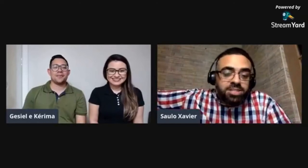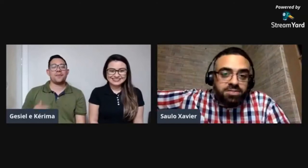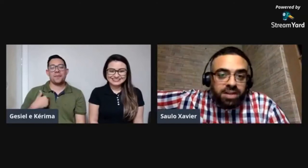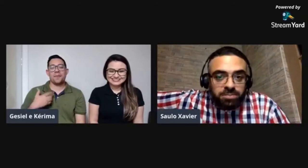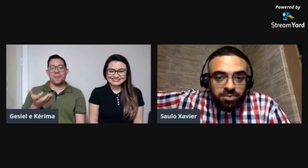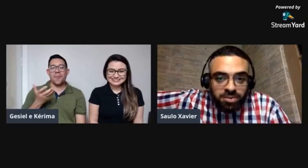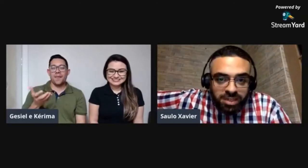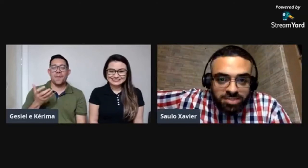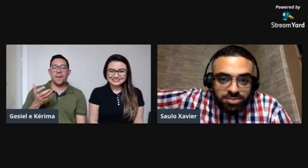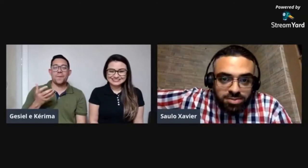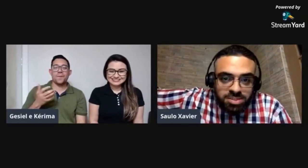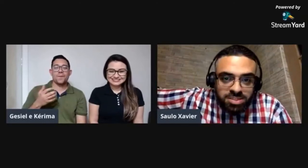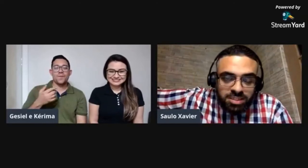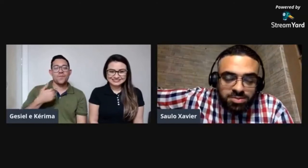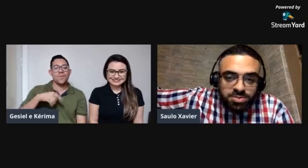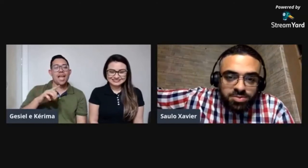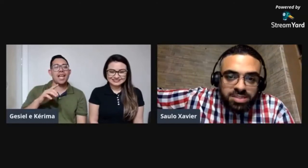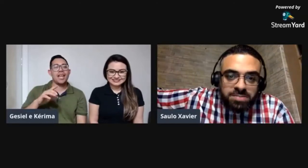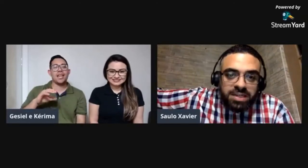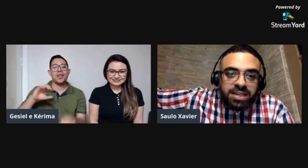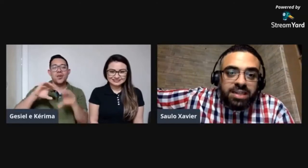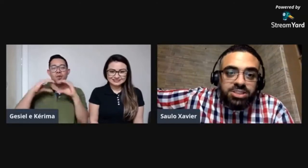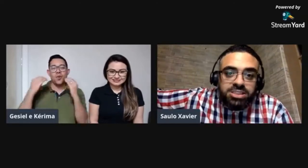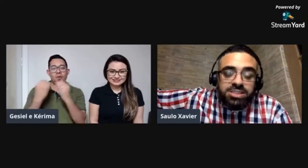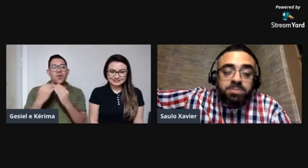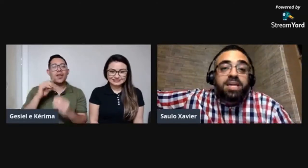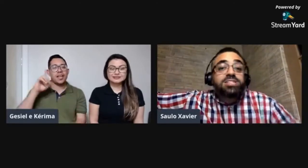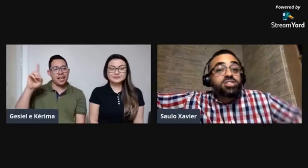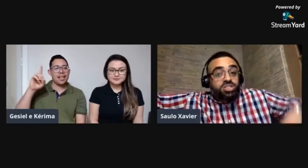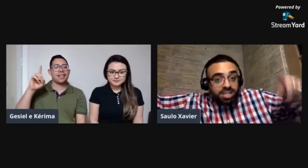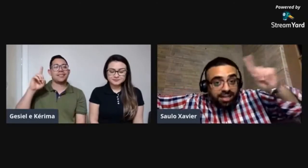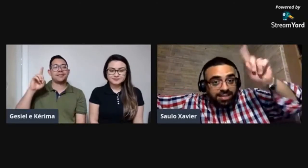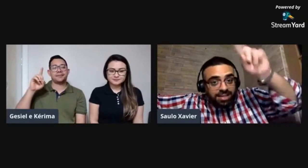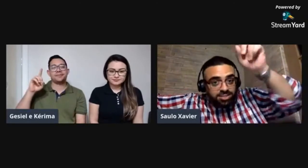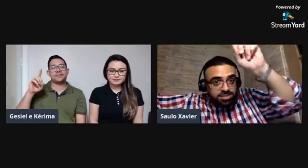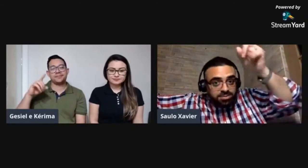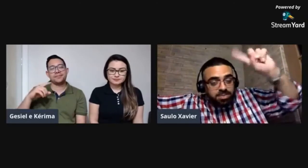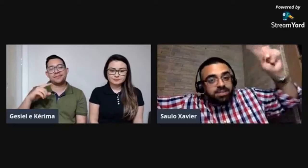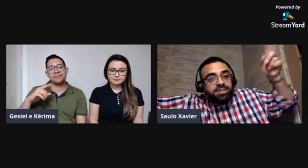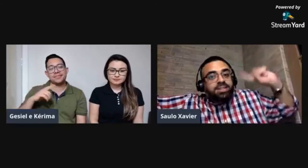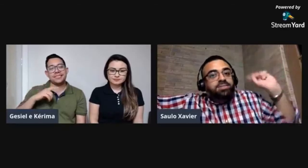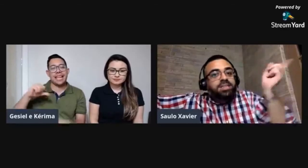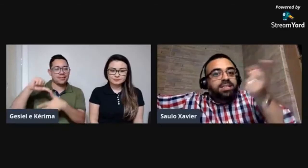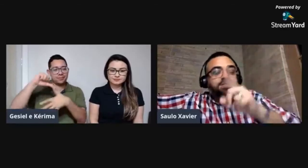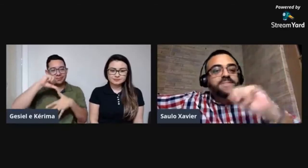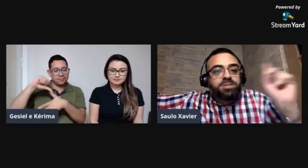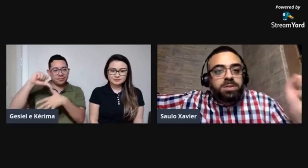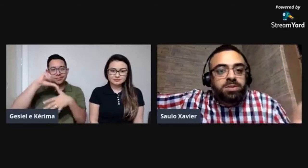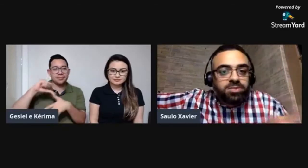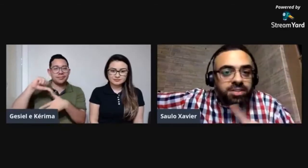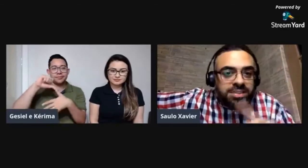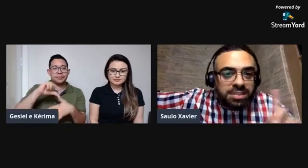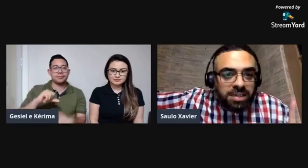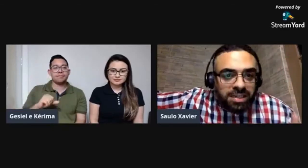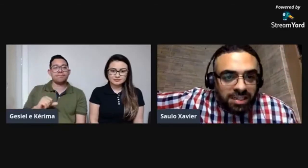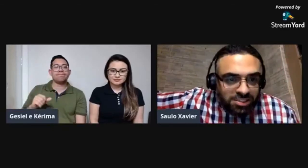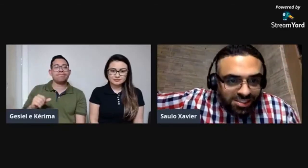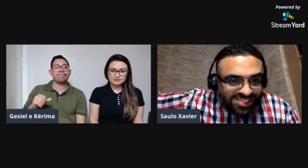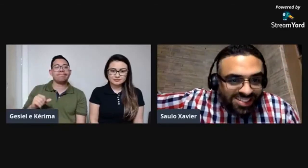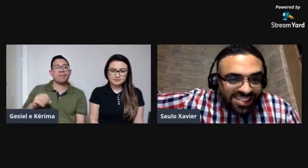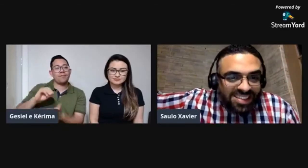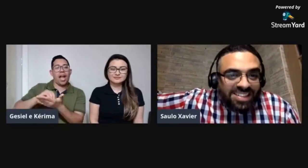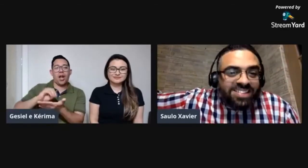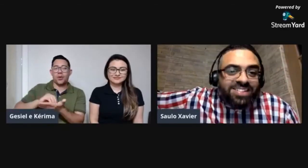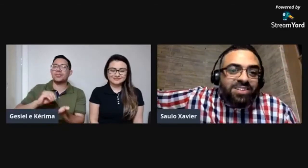ver se a gente vai para o Congresso dos Ministérios Consuls da América Latina, porque a gente já está descobrindo que não tem tradução de Bíblia em todo canto da América